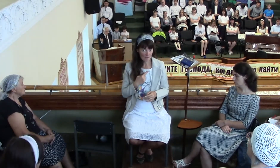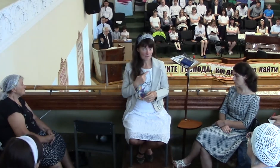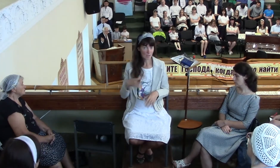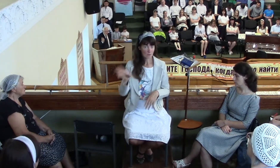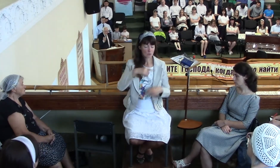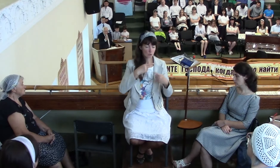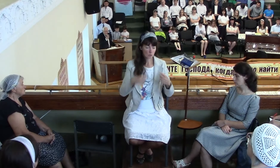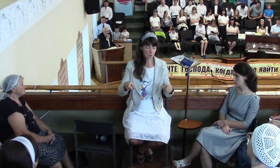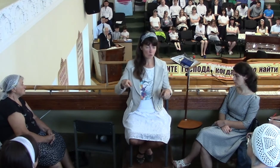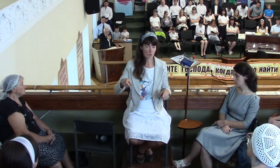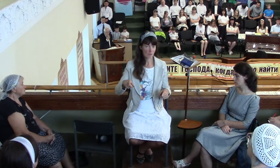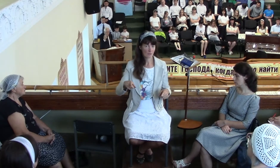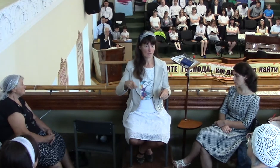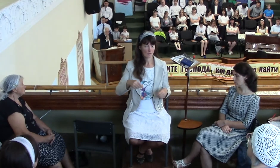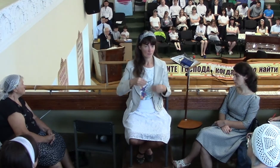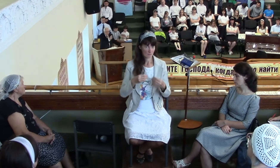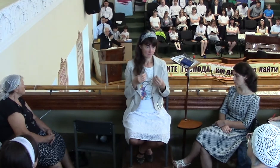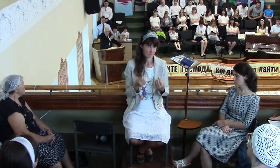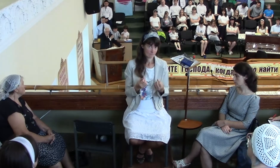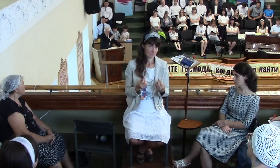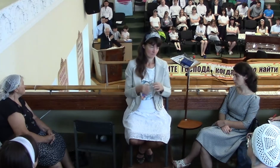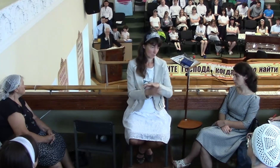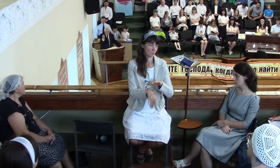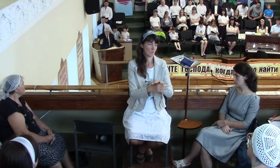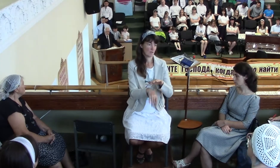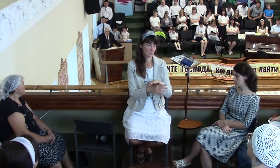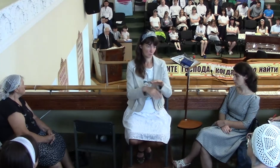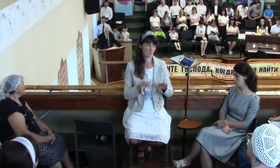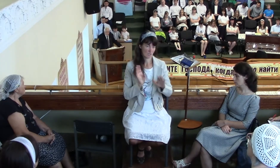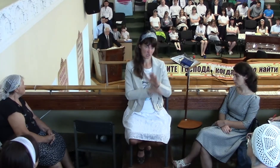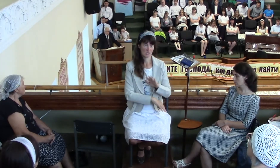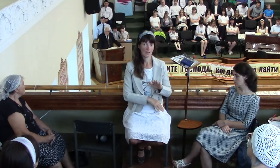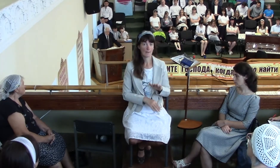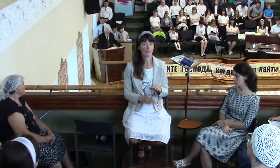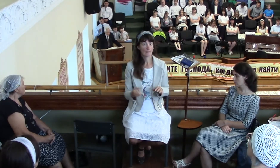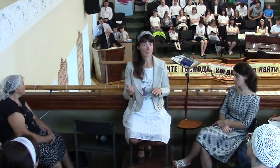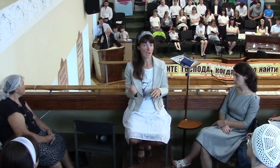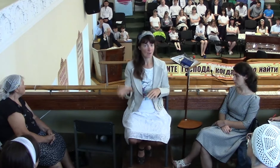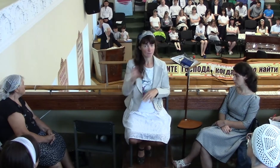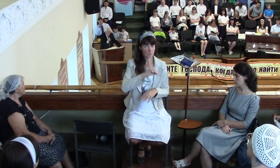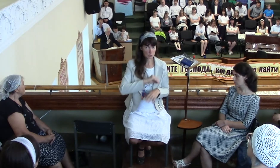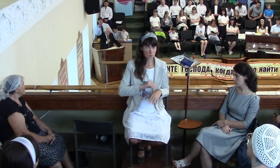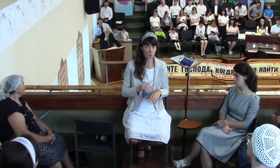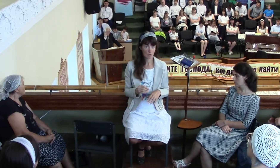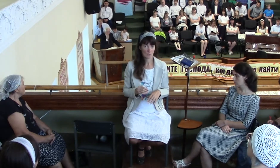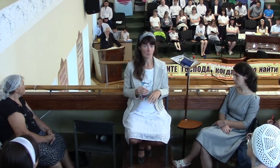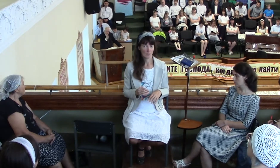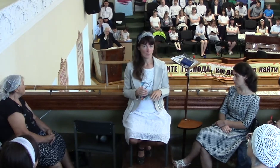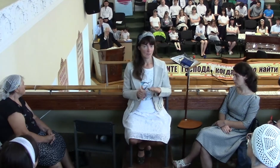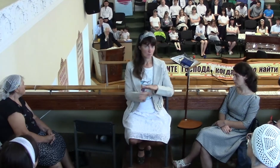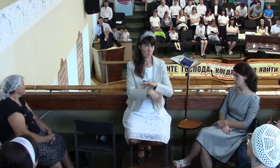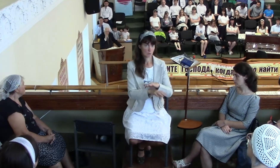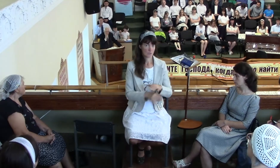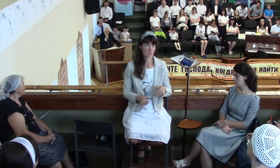щитою. Да, и все почитаю щитою ради превосходства познания Христа,